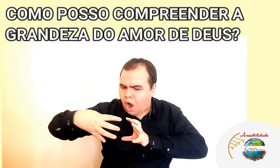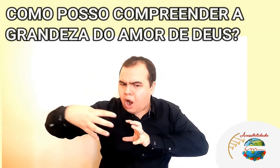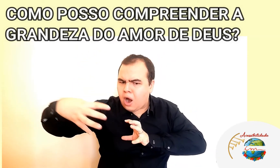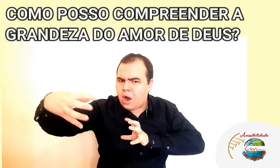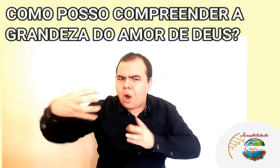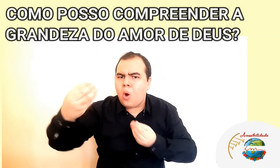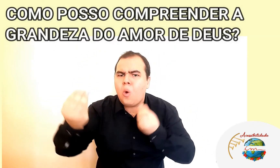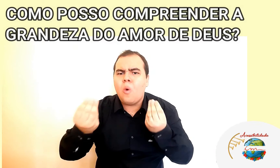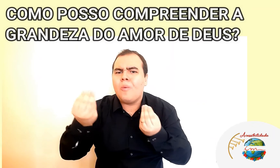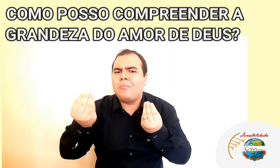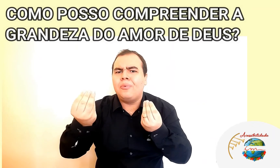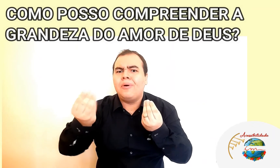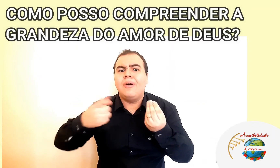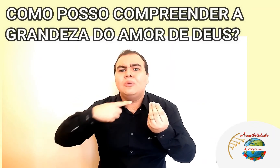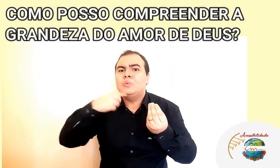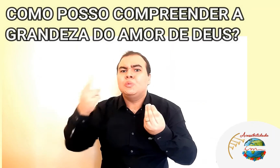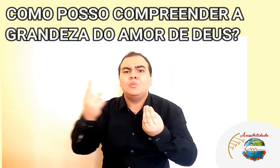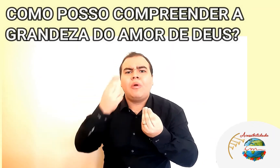do amor de